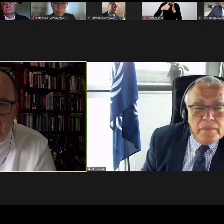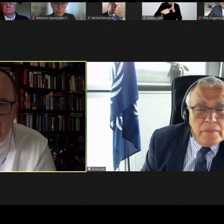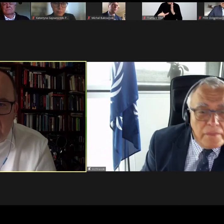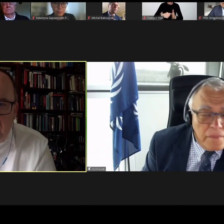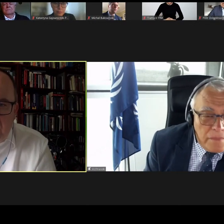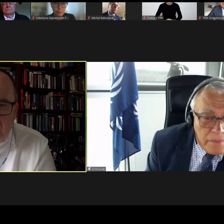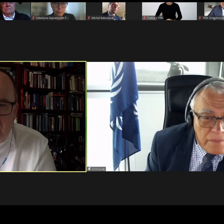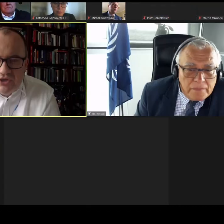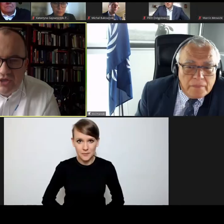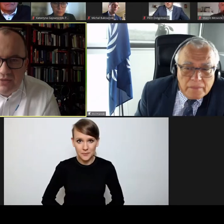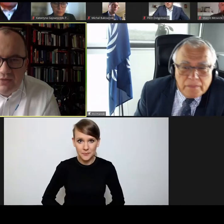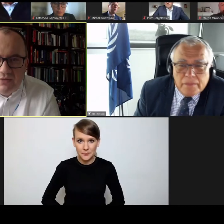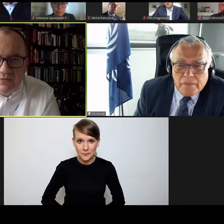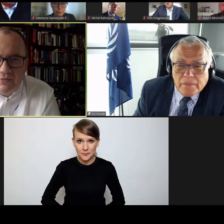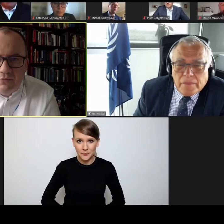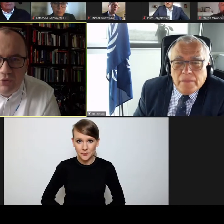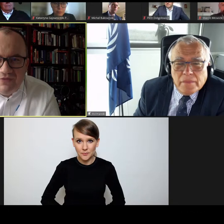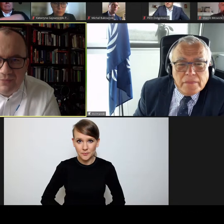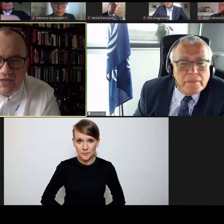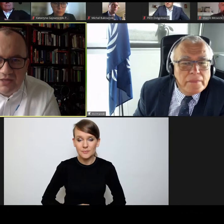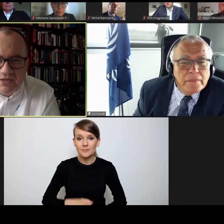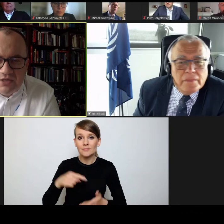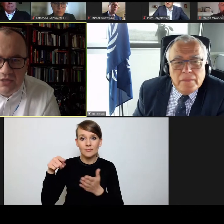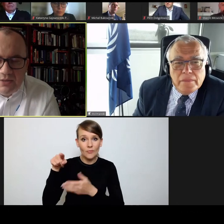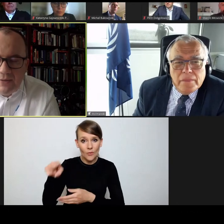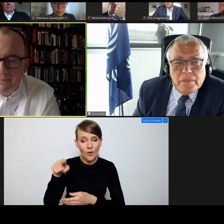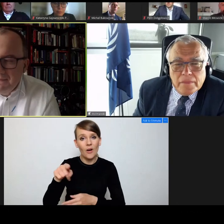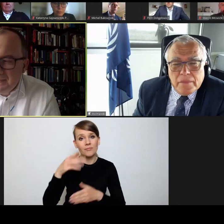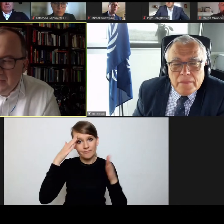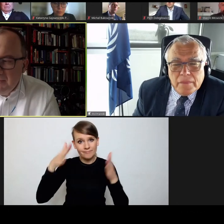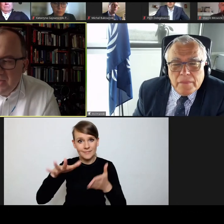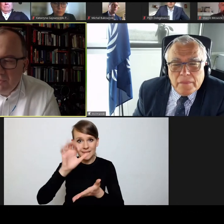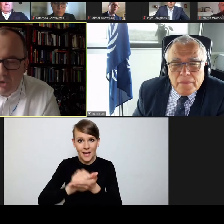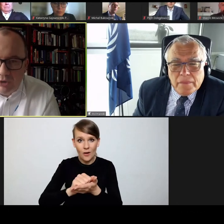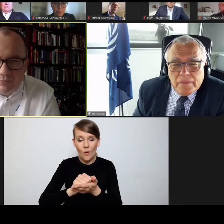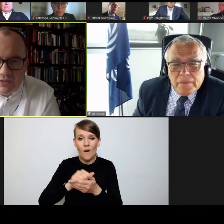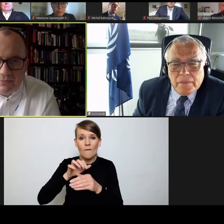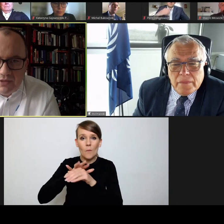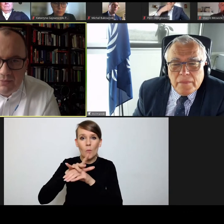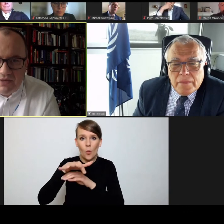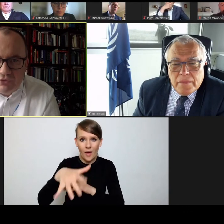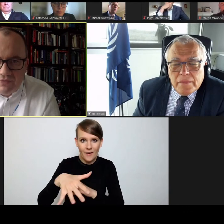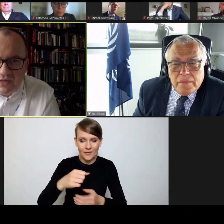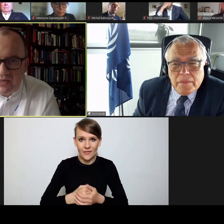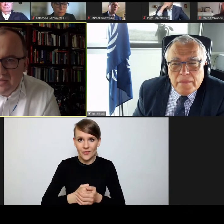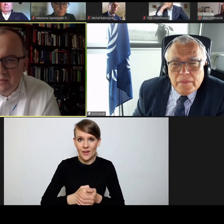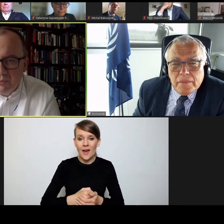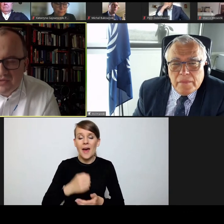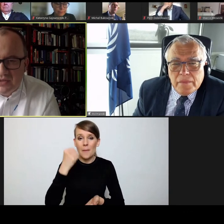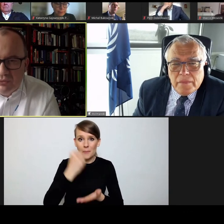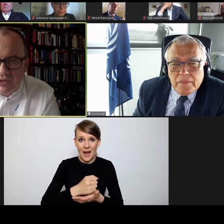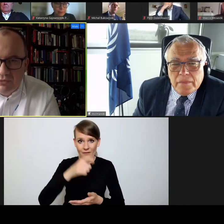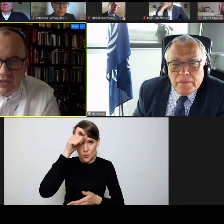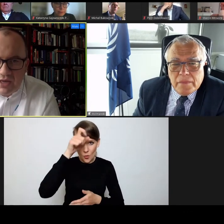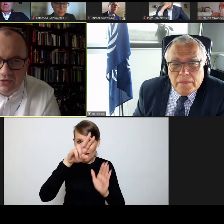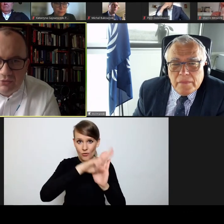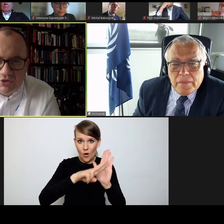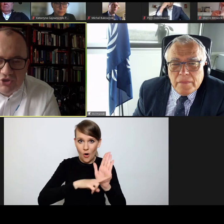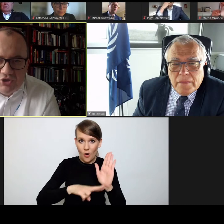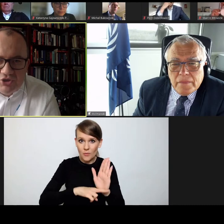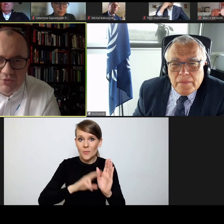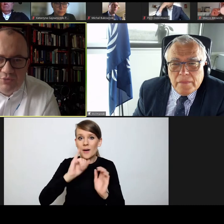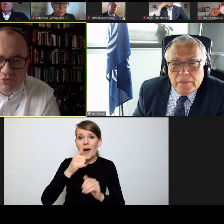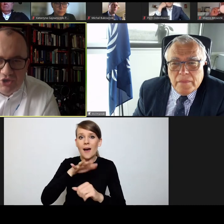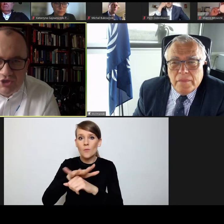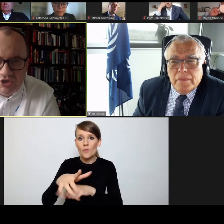a mianowicie wpływem, jaki mają normy praw człowieka na procedurę karną.